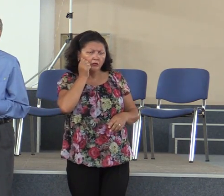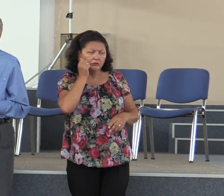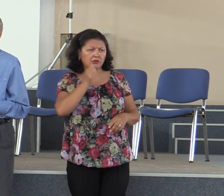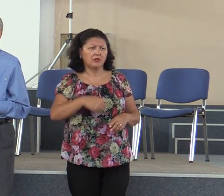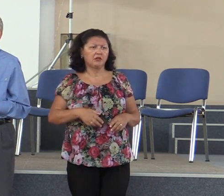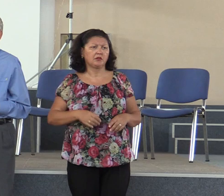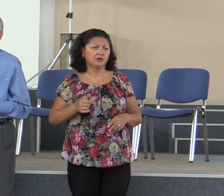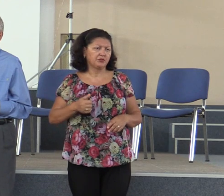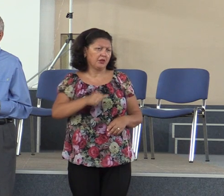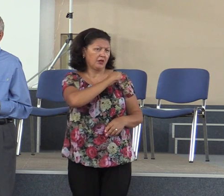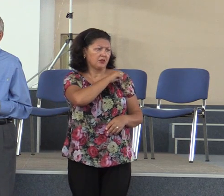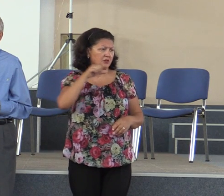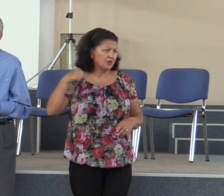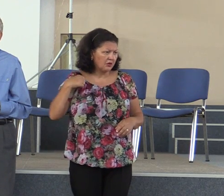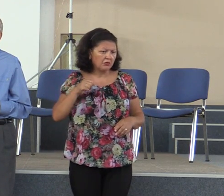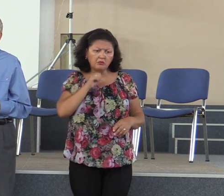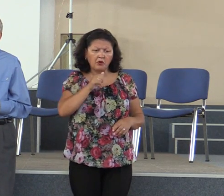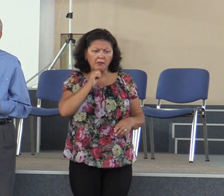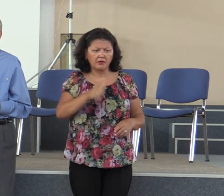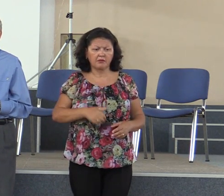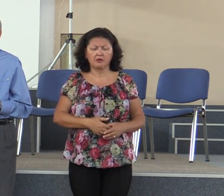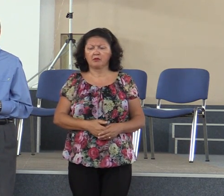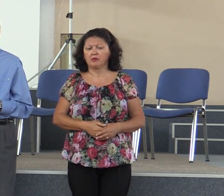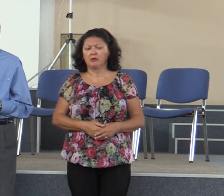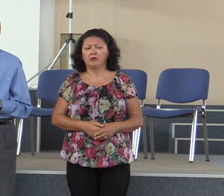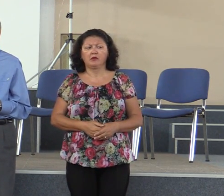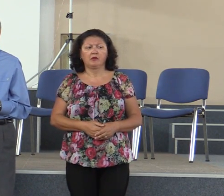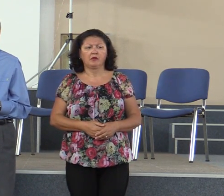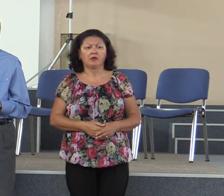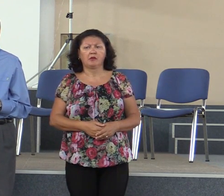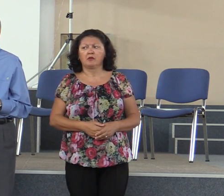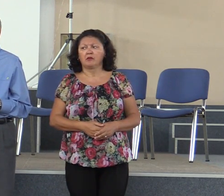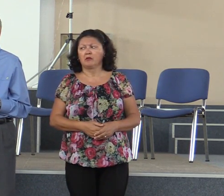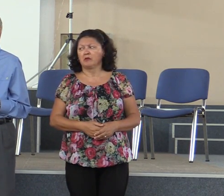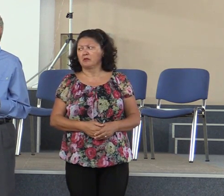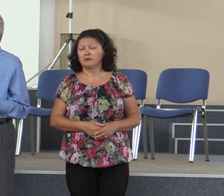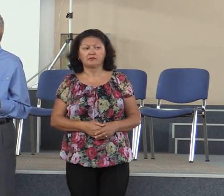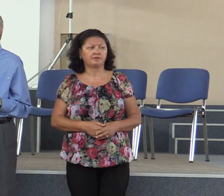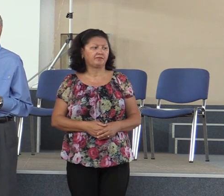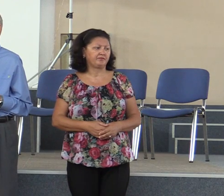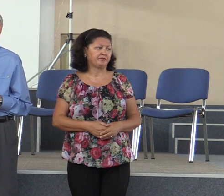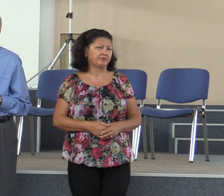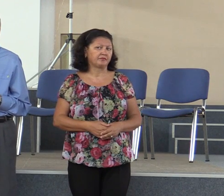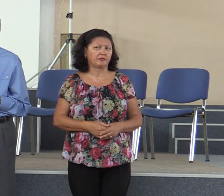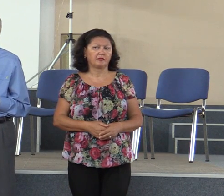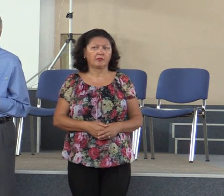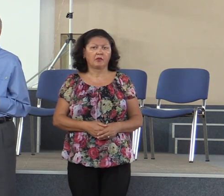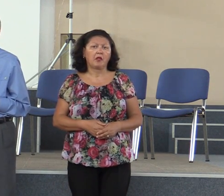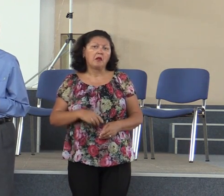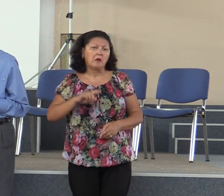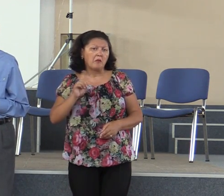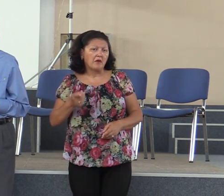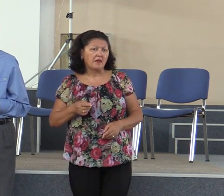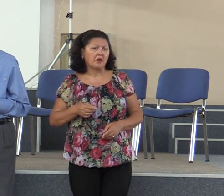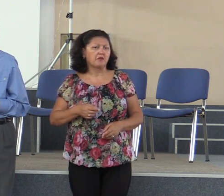nimeni? Because I never got a good job. Probabil din cauza că niciodată nu am avut o meserie bună. And